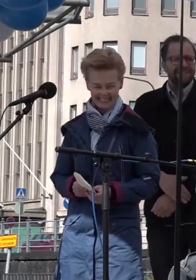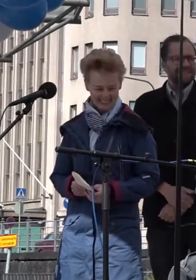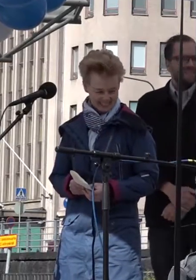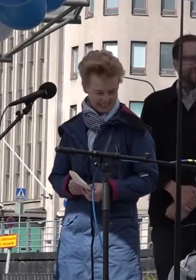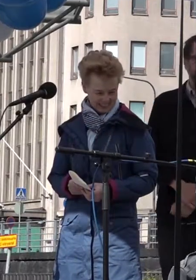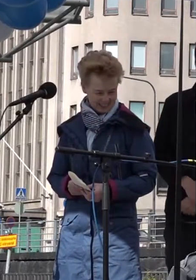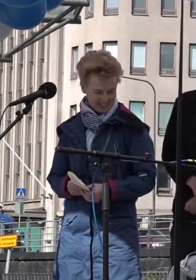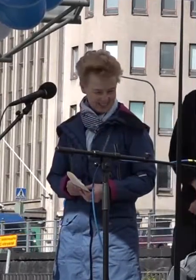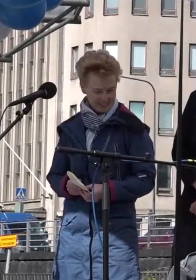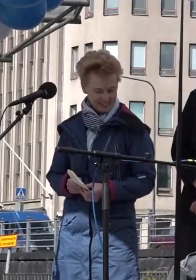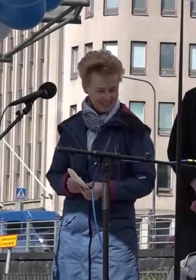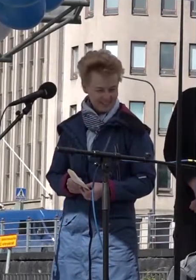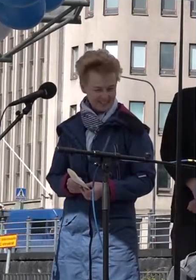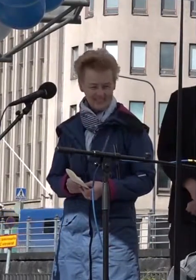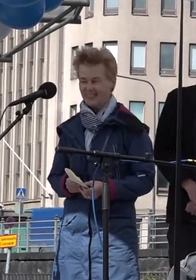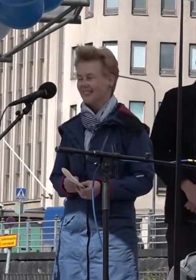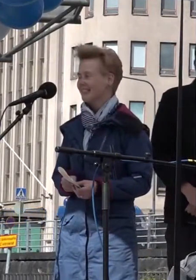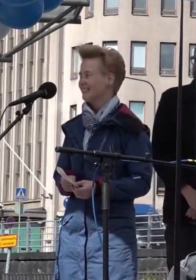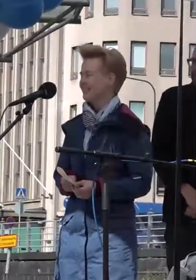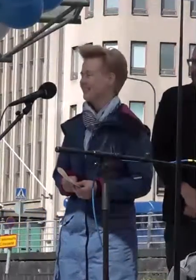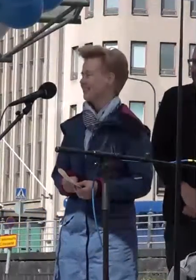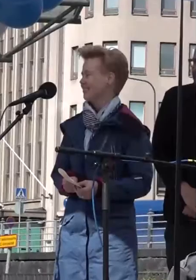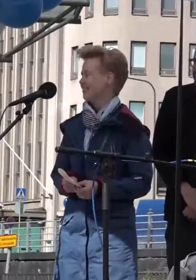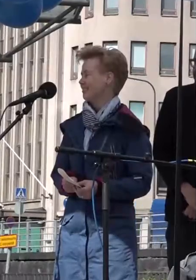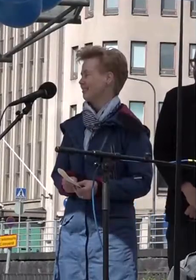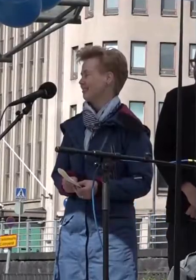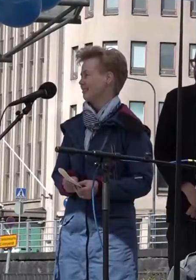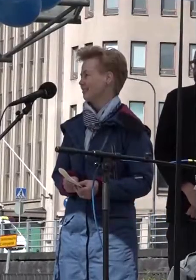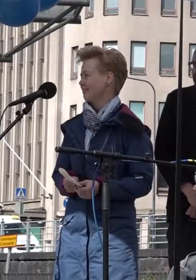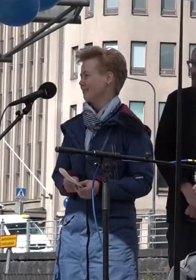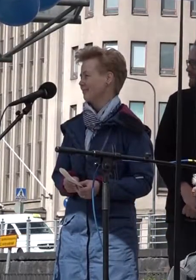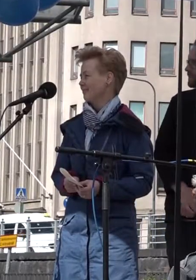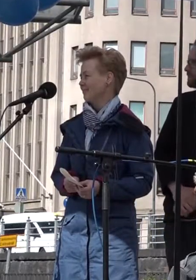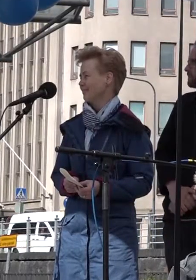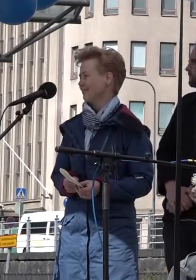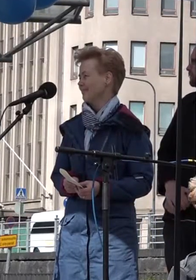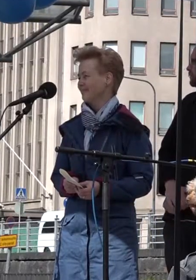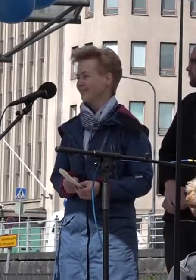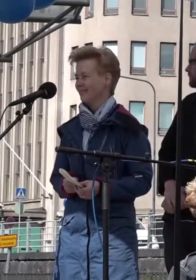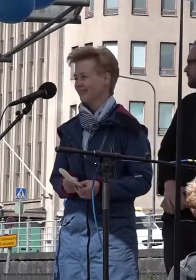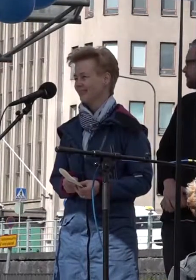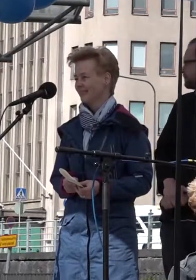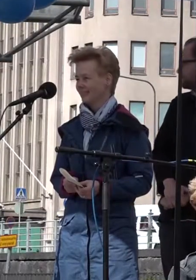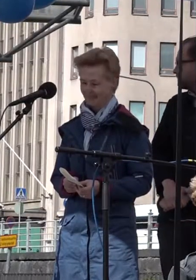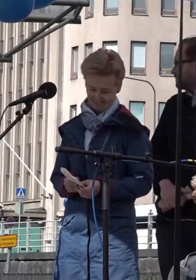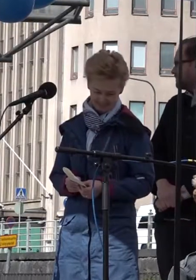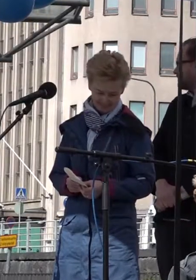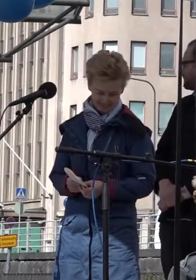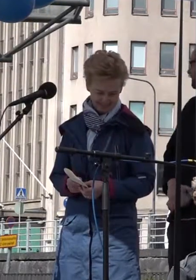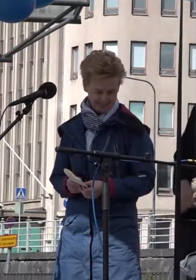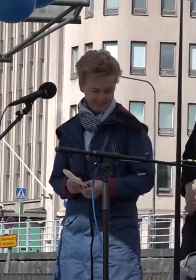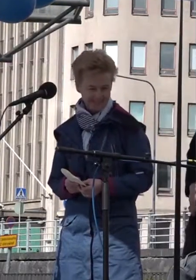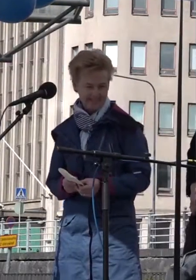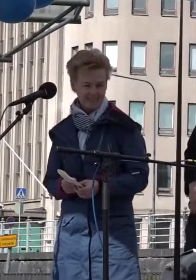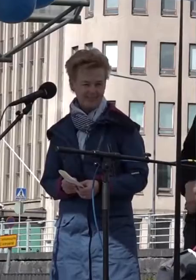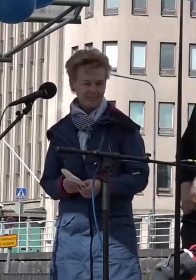Ja Kalle on esikuva monelle, oli sitten vammainen ihminen tai niin sanotusti ei-vammainen. Kalle, ole